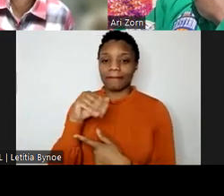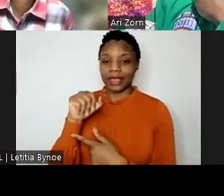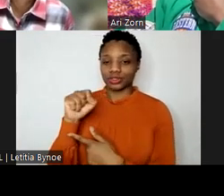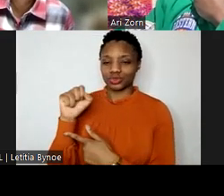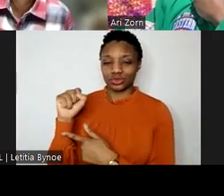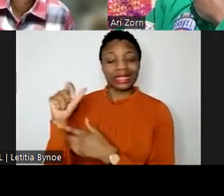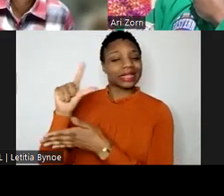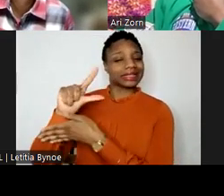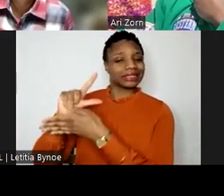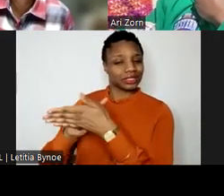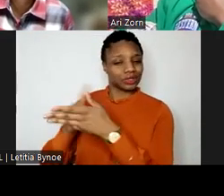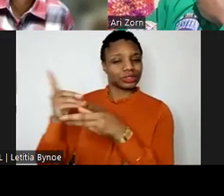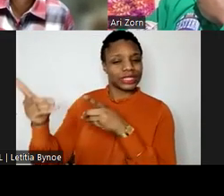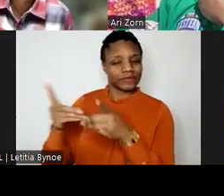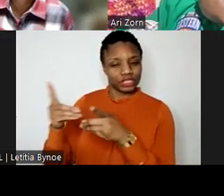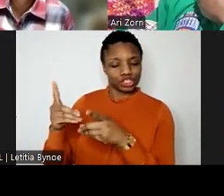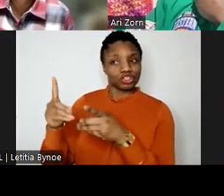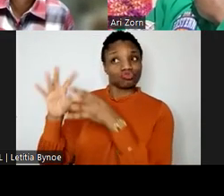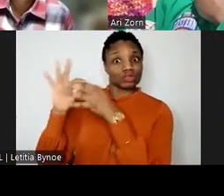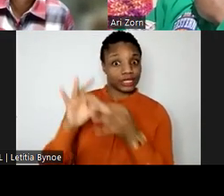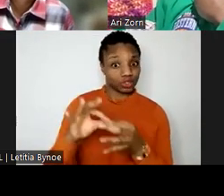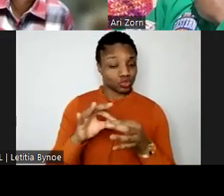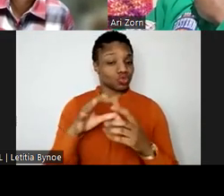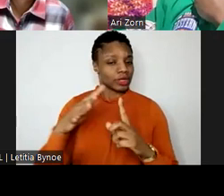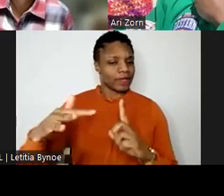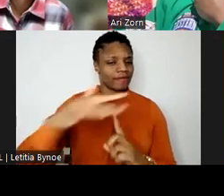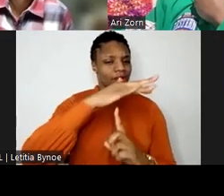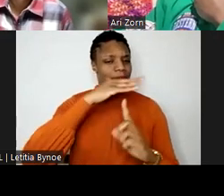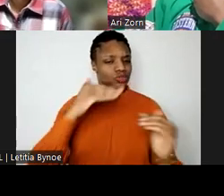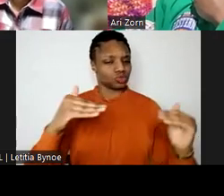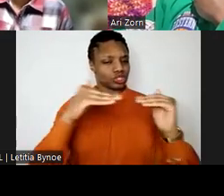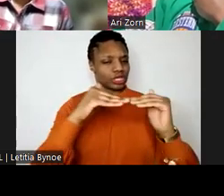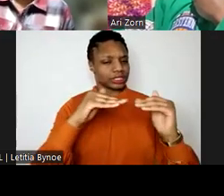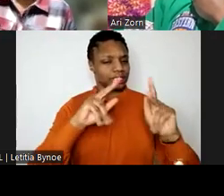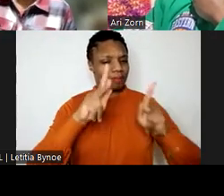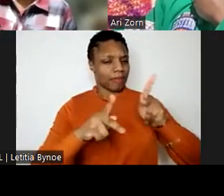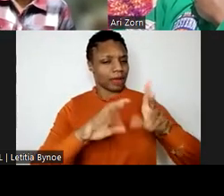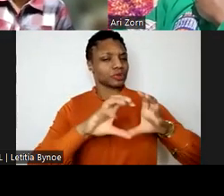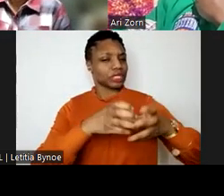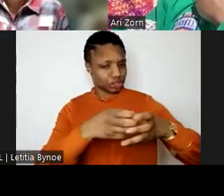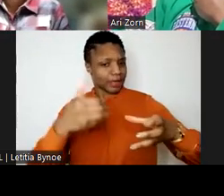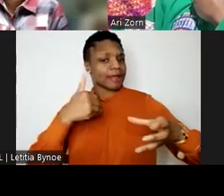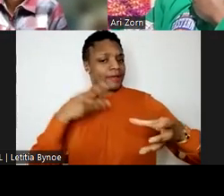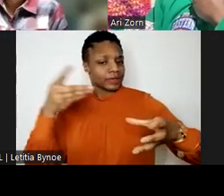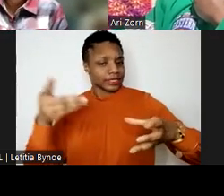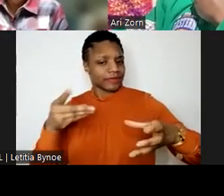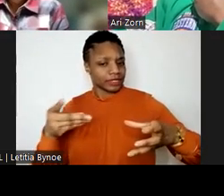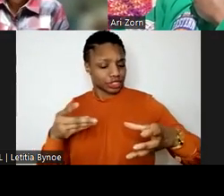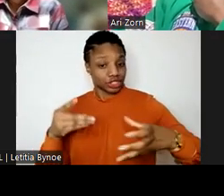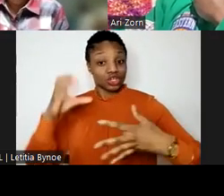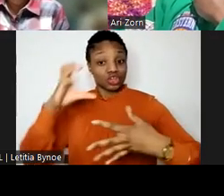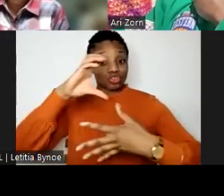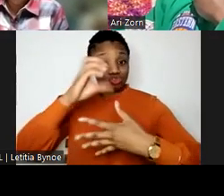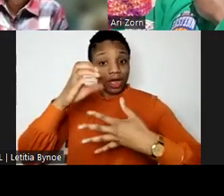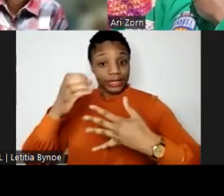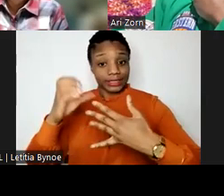nosotros tenemos una definición legal eh sobre lo que es una población de Justicia ambiental